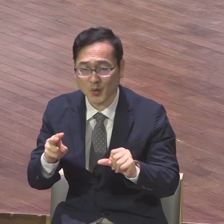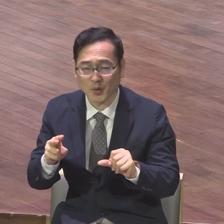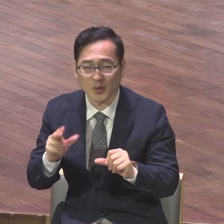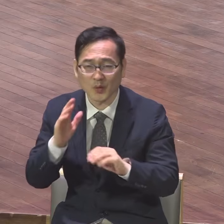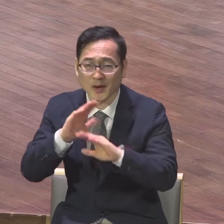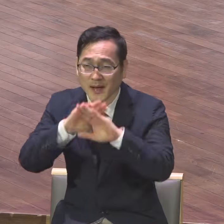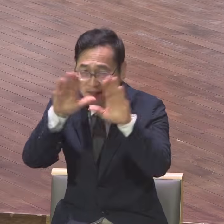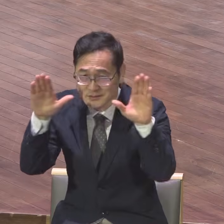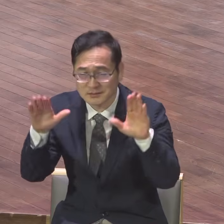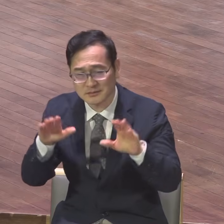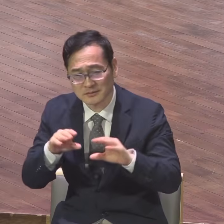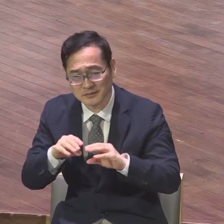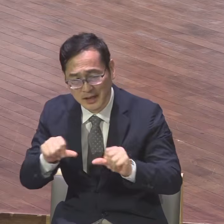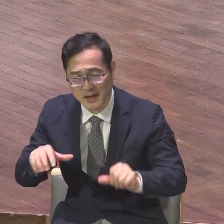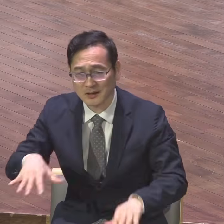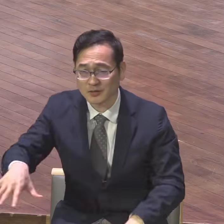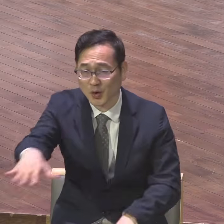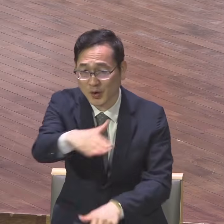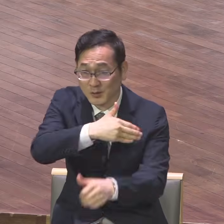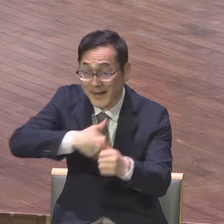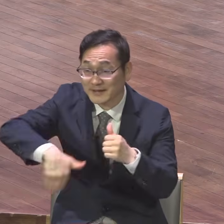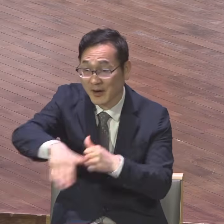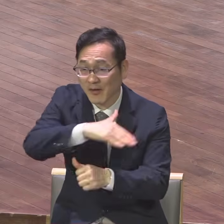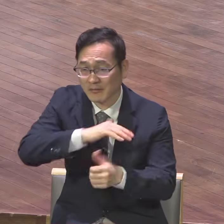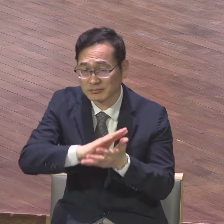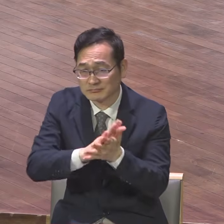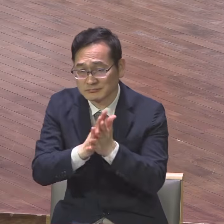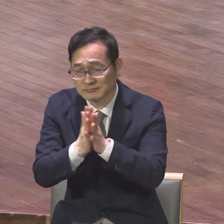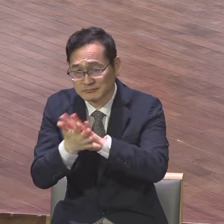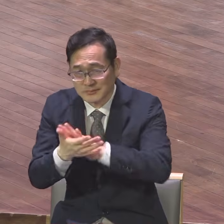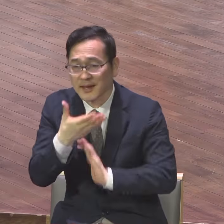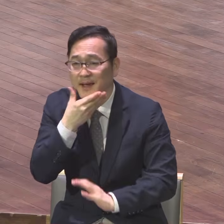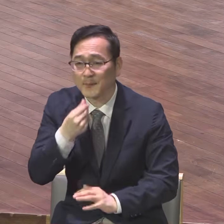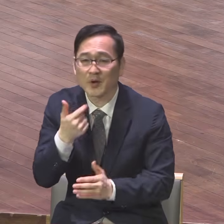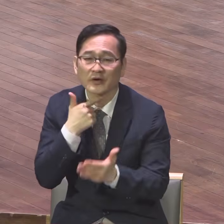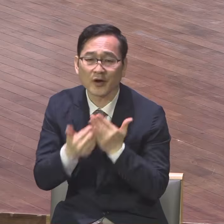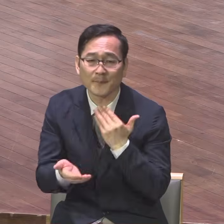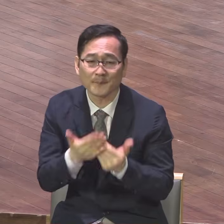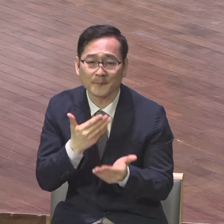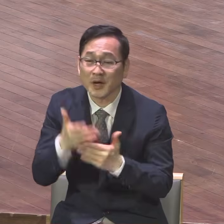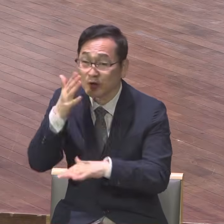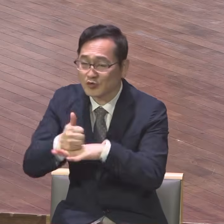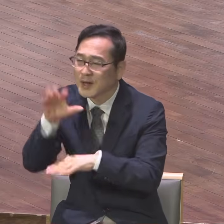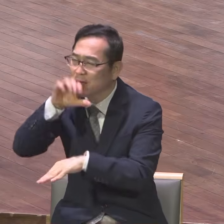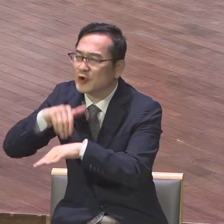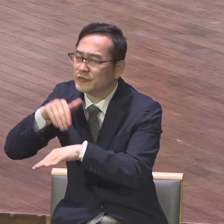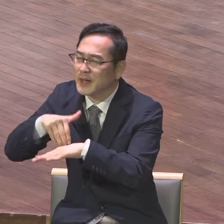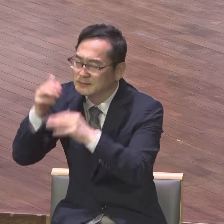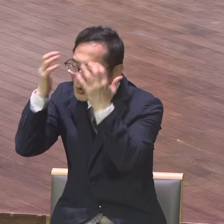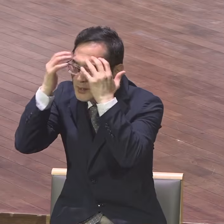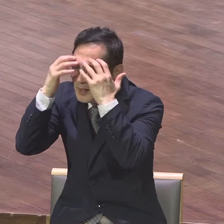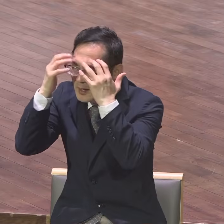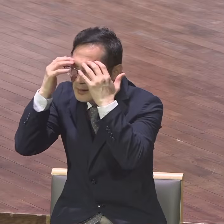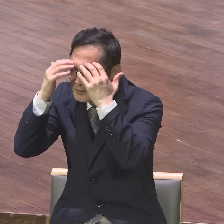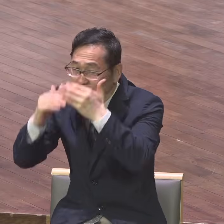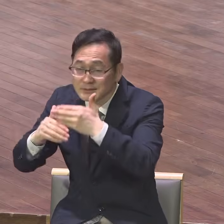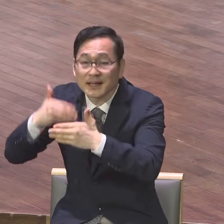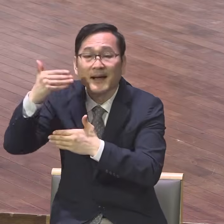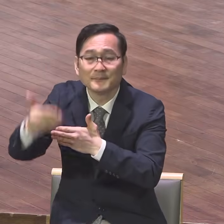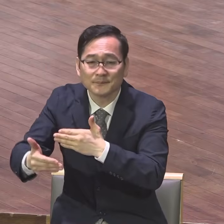인물들도 한결같이 아브라함부터 시작하여 한결같이 연단과 아픔의 과정을